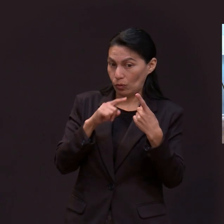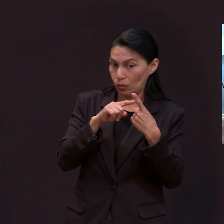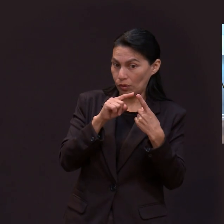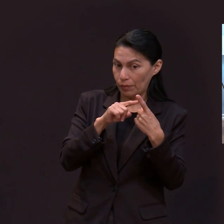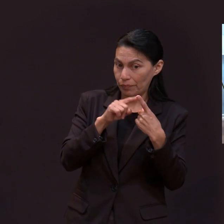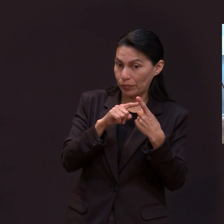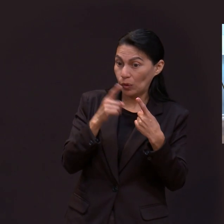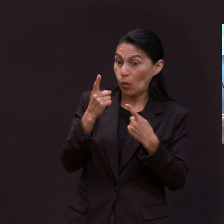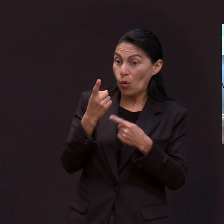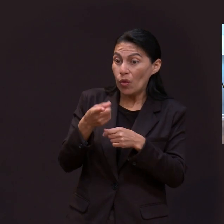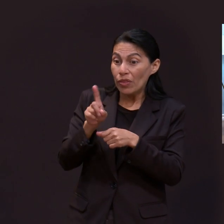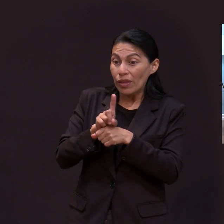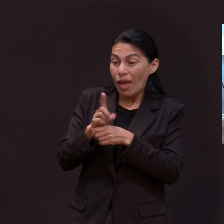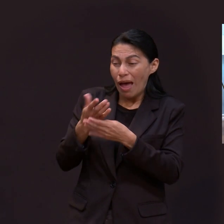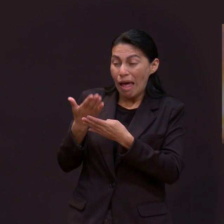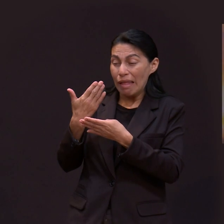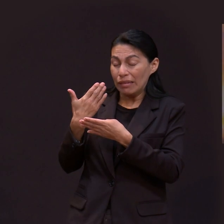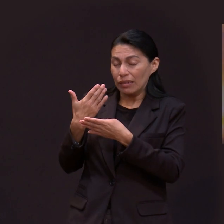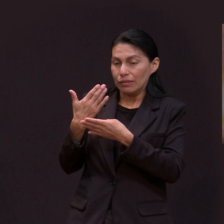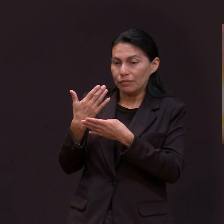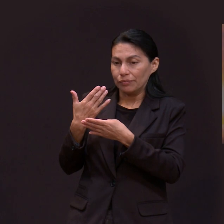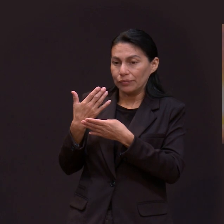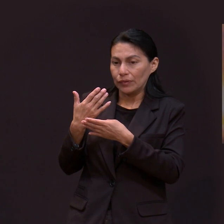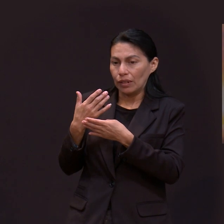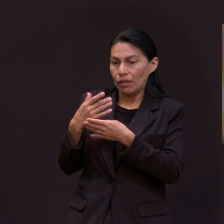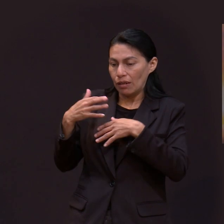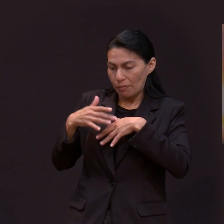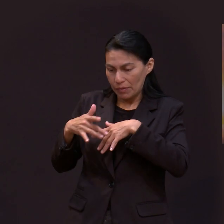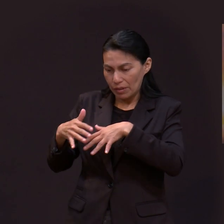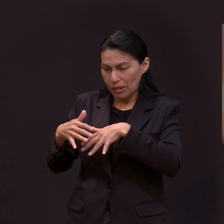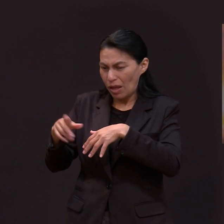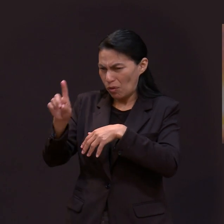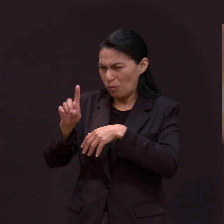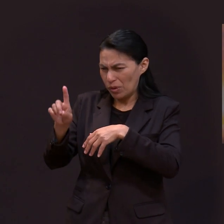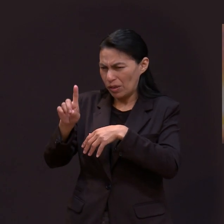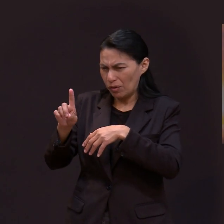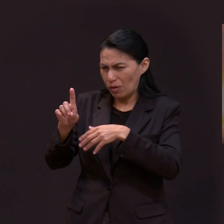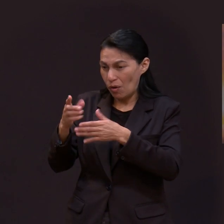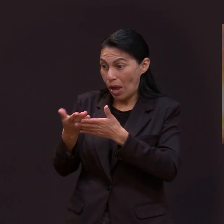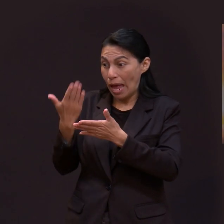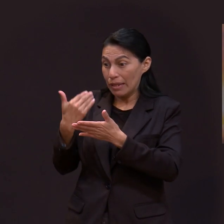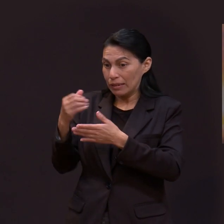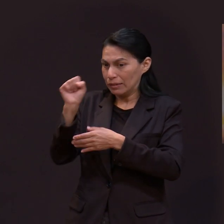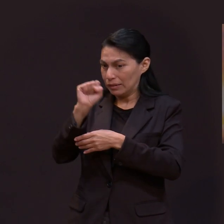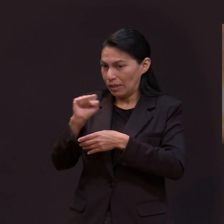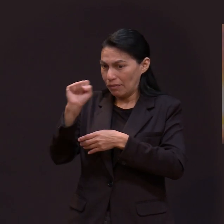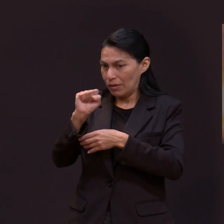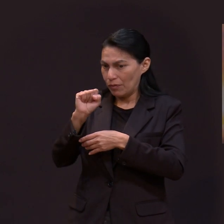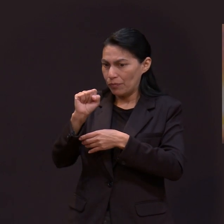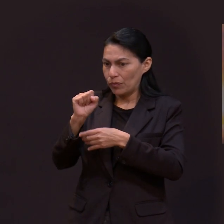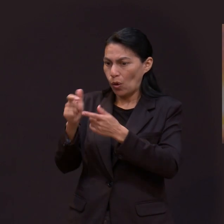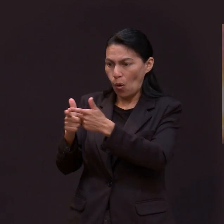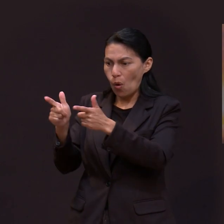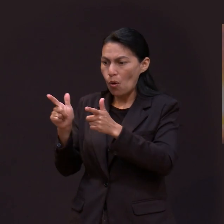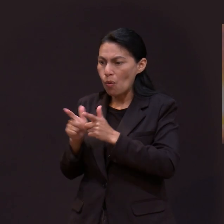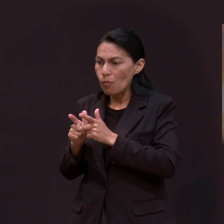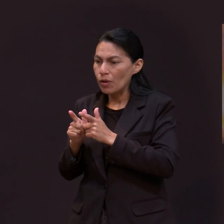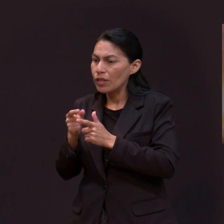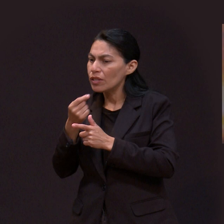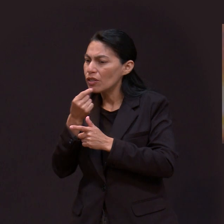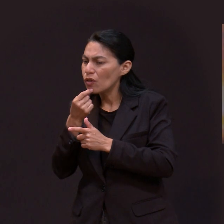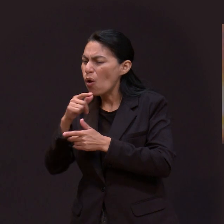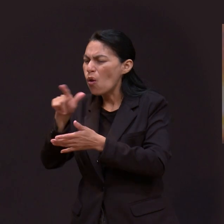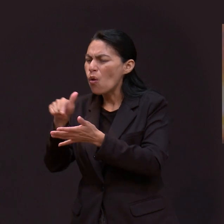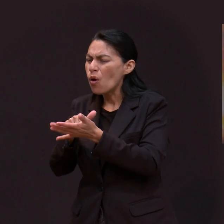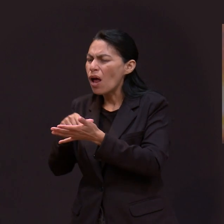una de ellas fue este que el día antes la caminata era el domingo el día antes este yo estaba yendo un grupo de niños 5